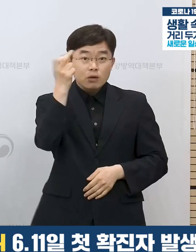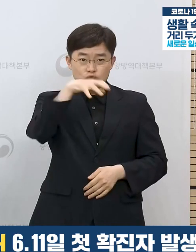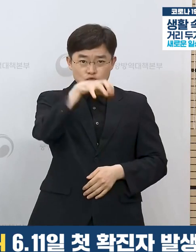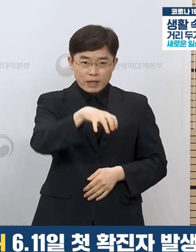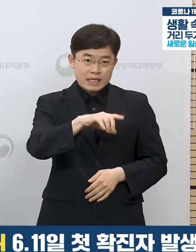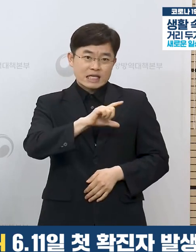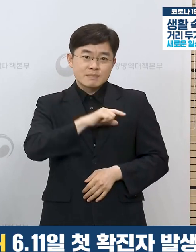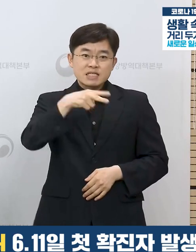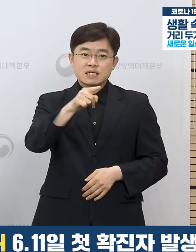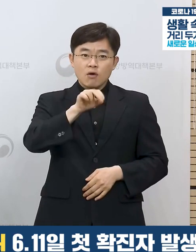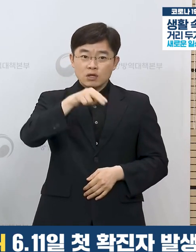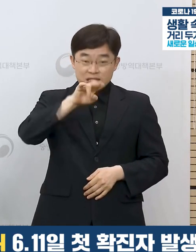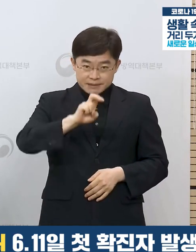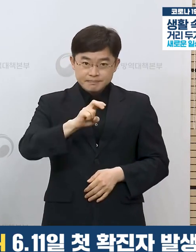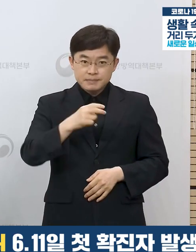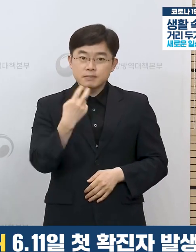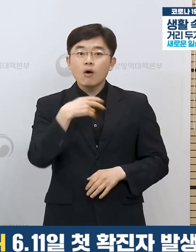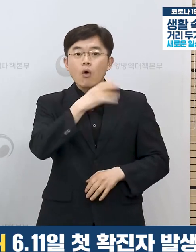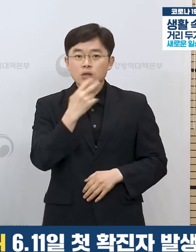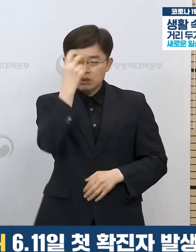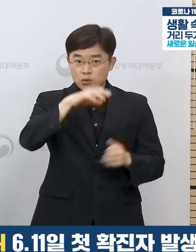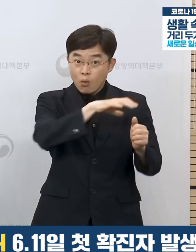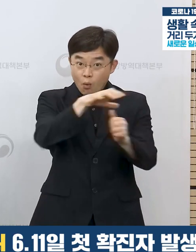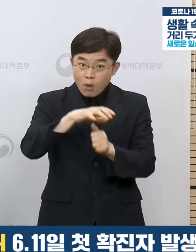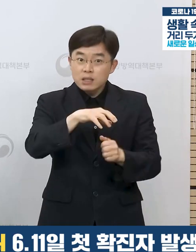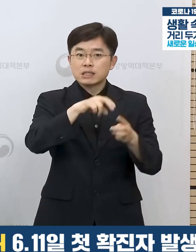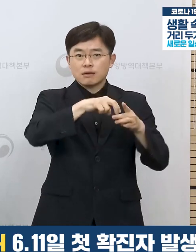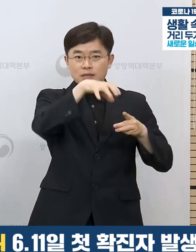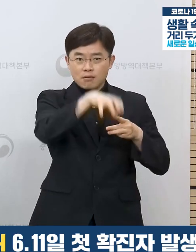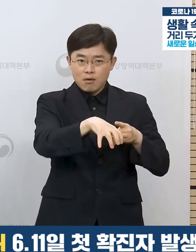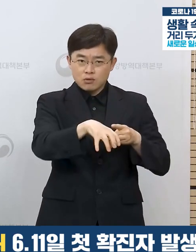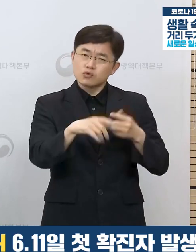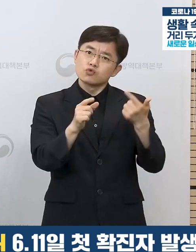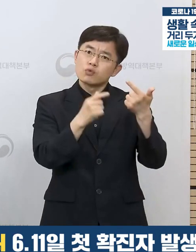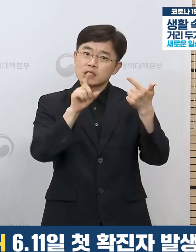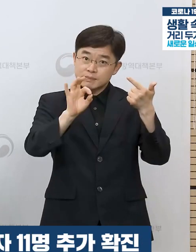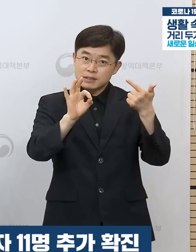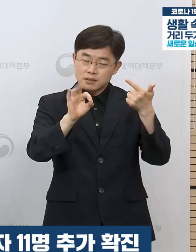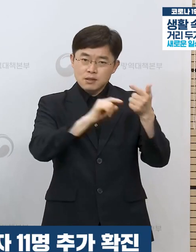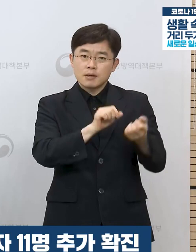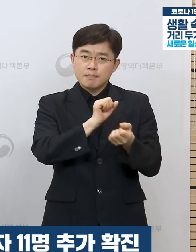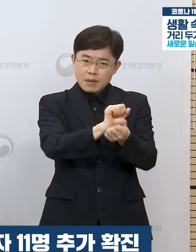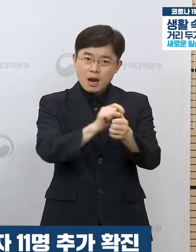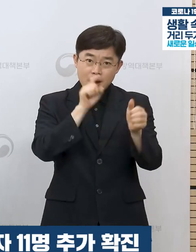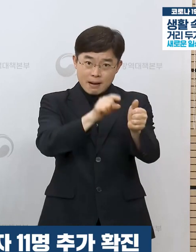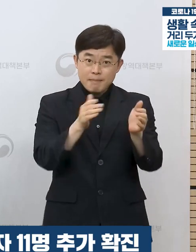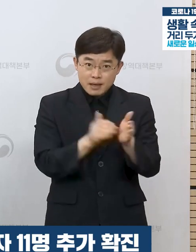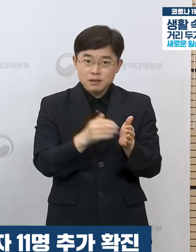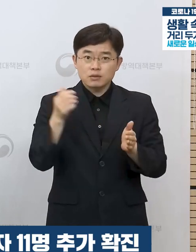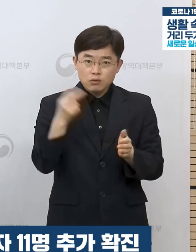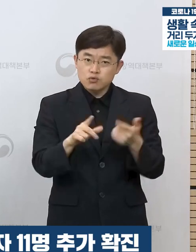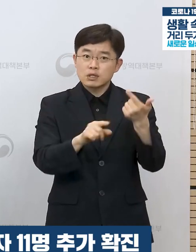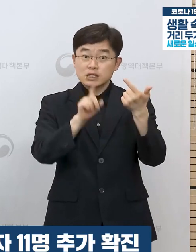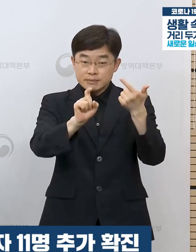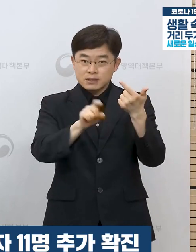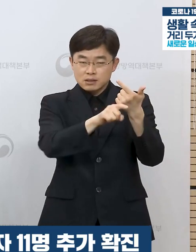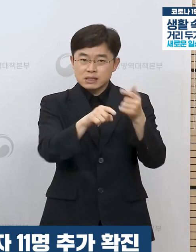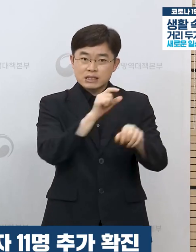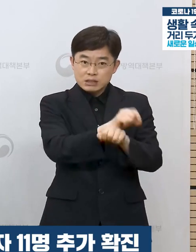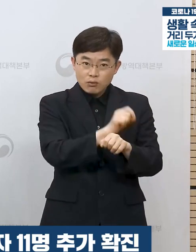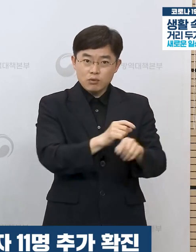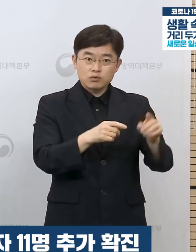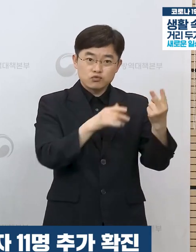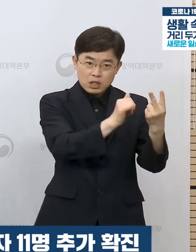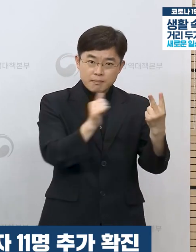성심 데이케어 센터에서 6월 11일 첫 확진자가 발생하였고 6월 12일 직원 2명,